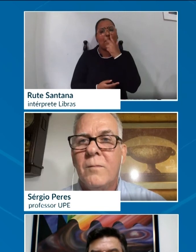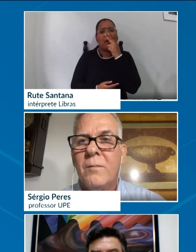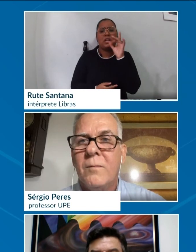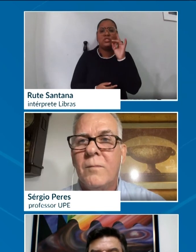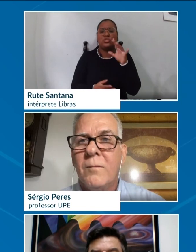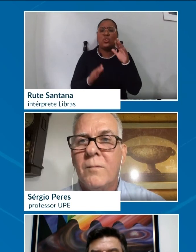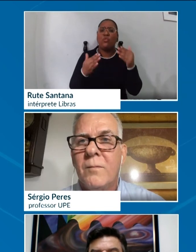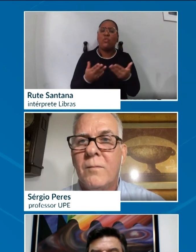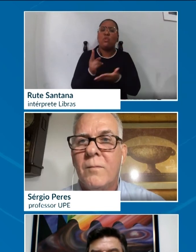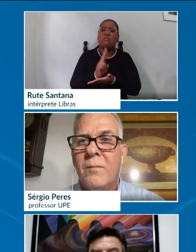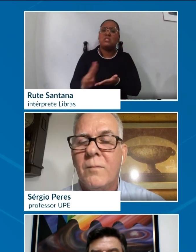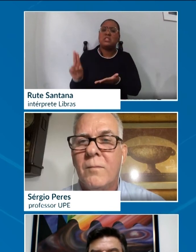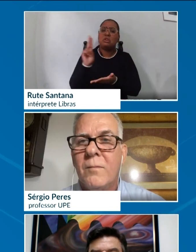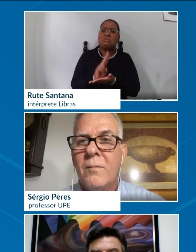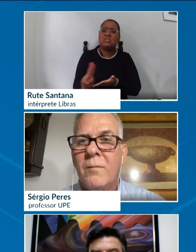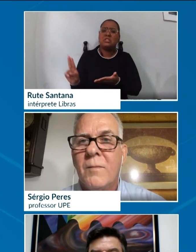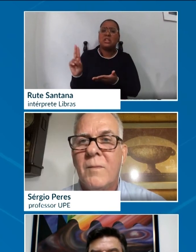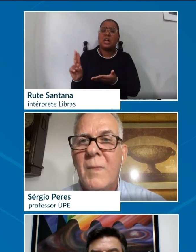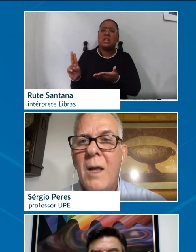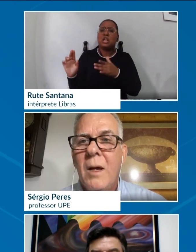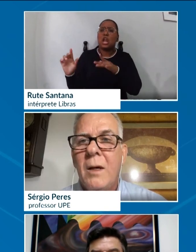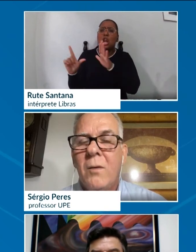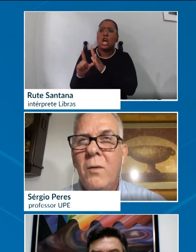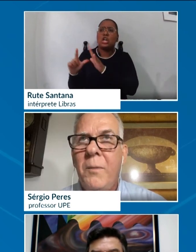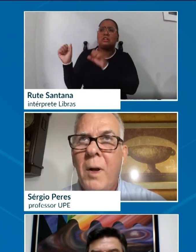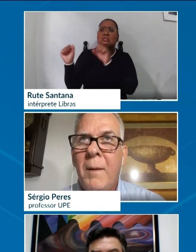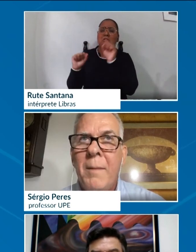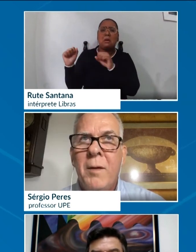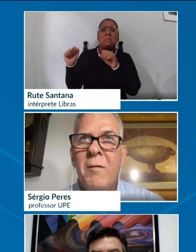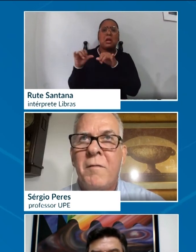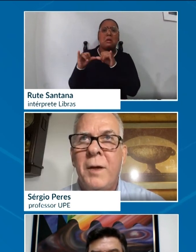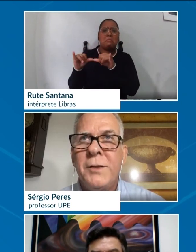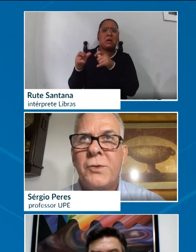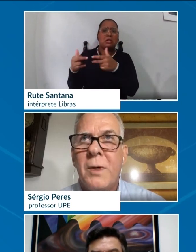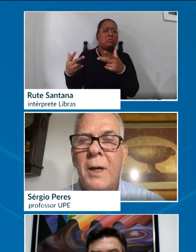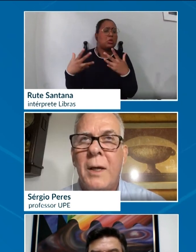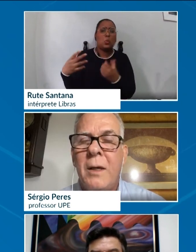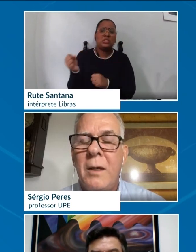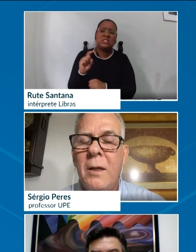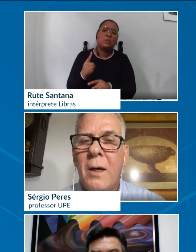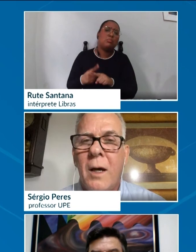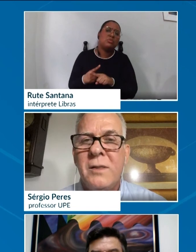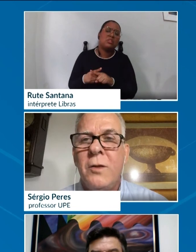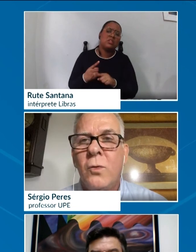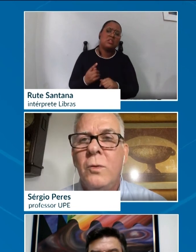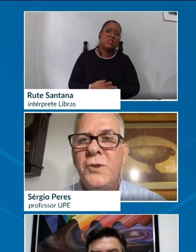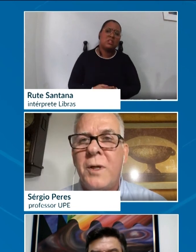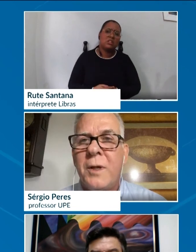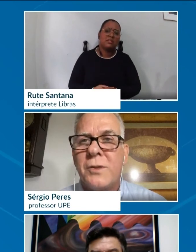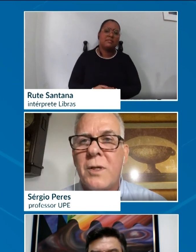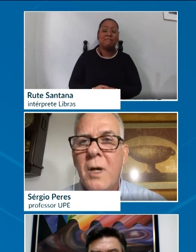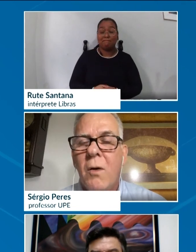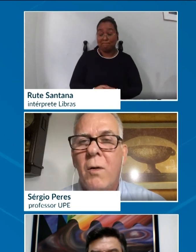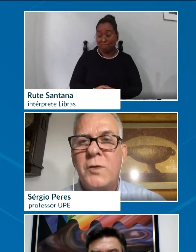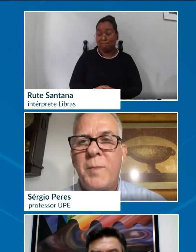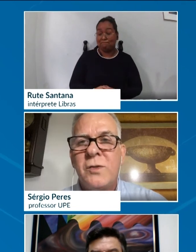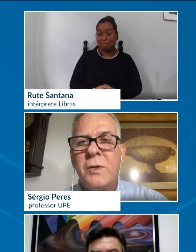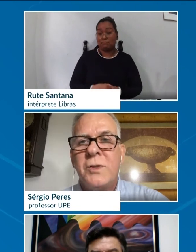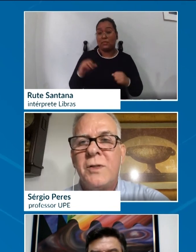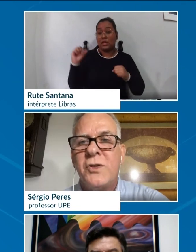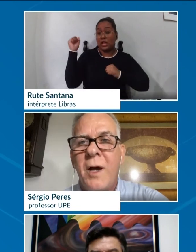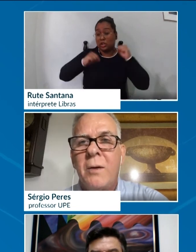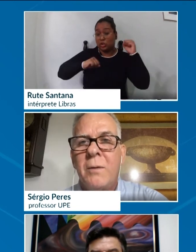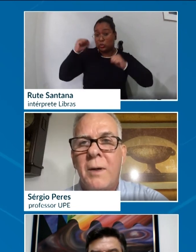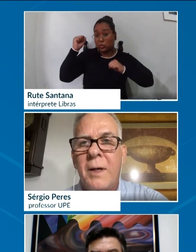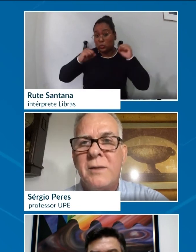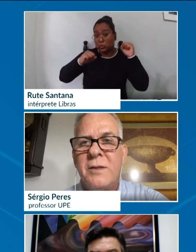universidade e o mercado não absorve? O problema que eu vejo é que as indústrias ou as pessoas